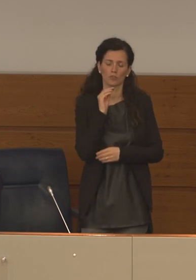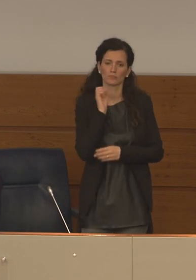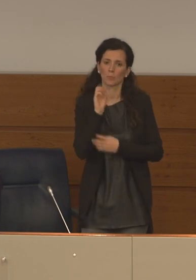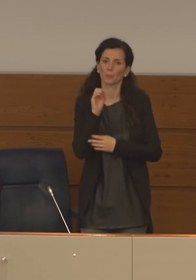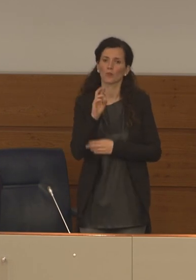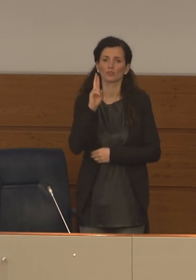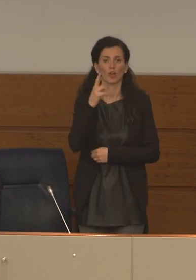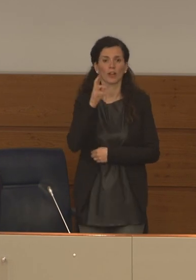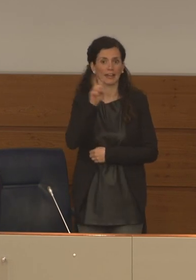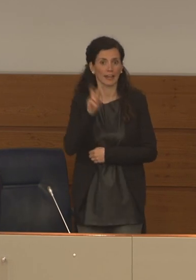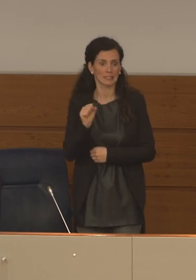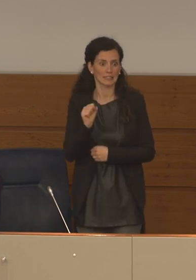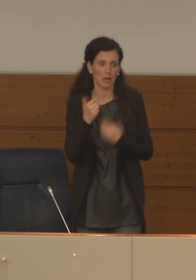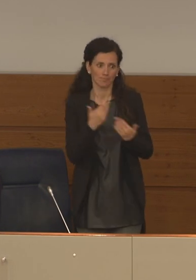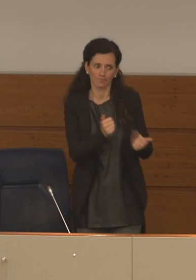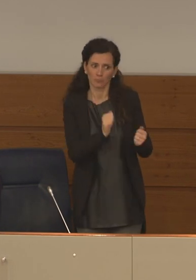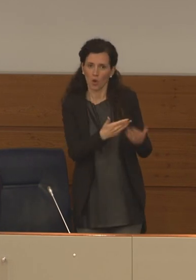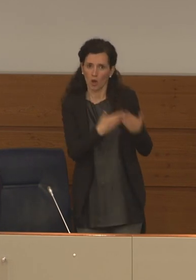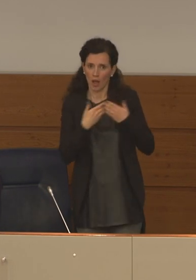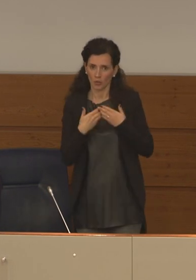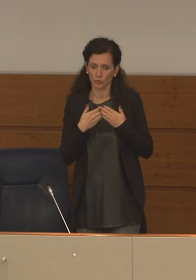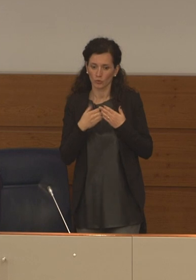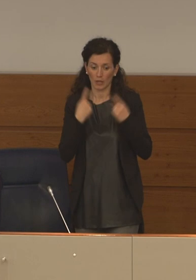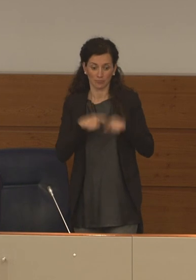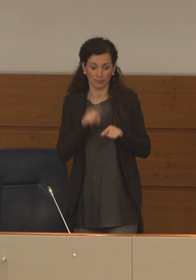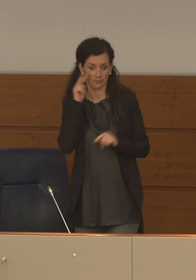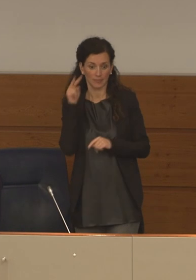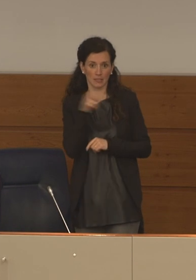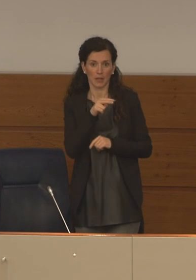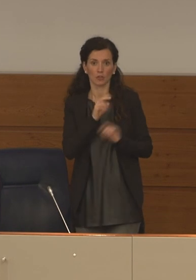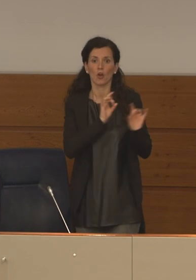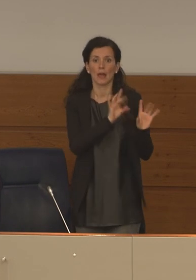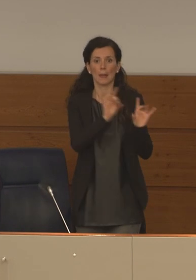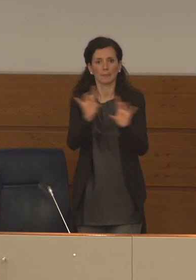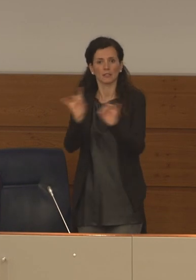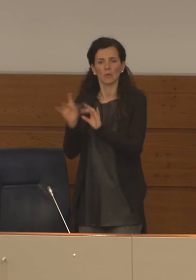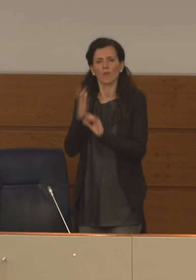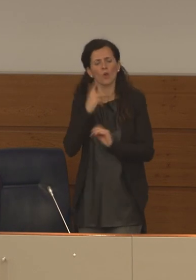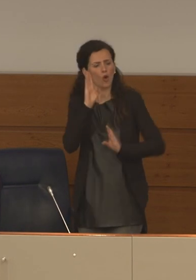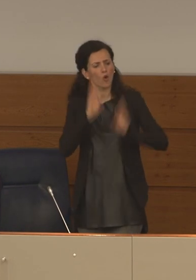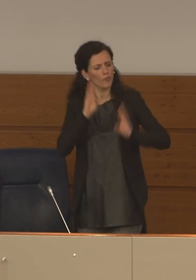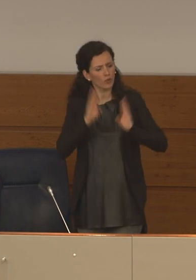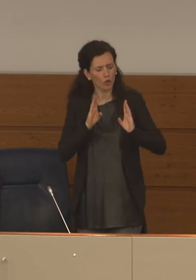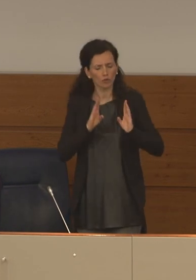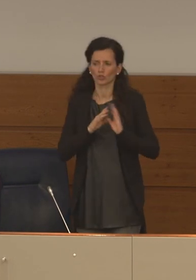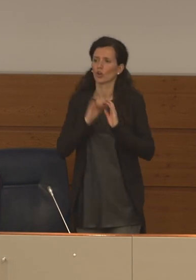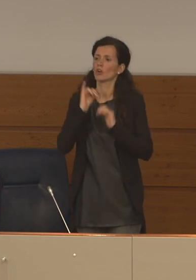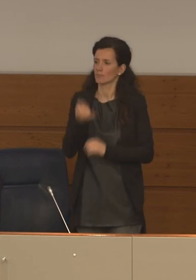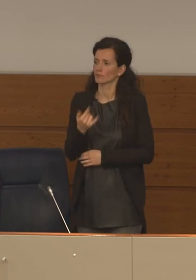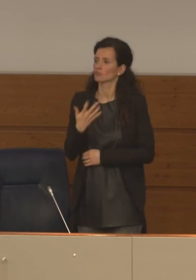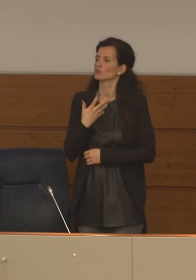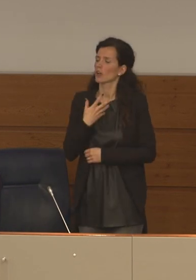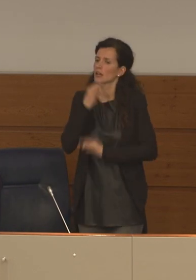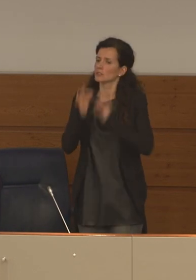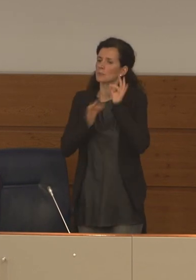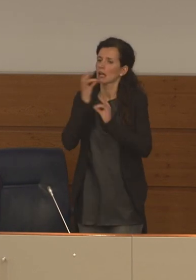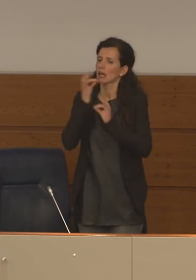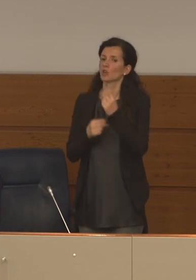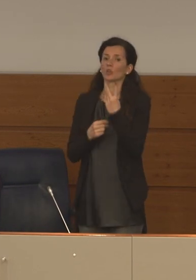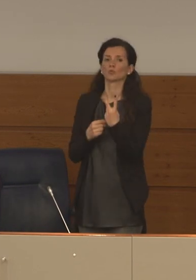perché su questi aspetti epidemiologici vorrei il comfort ci sono due dicevamo spiegazioni